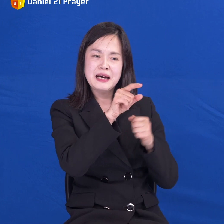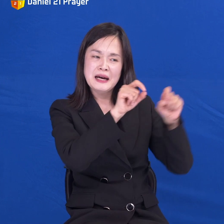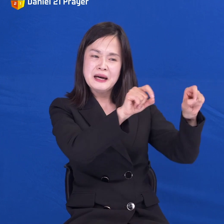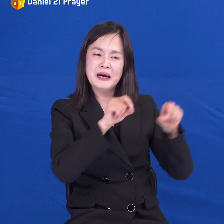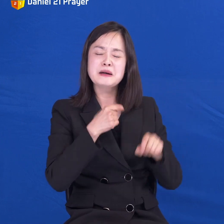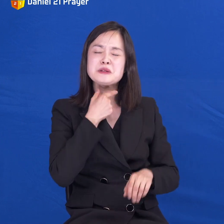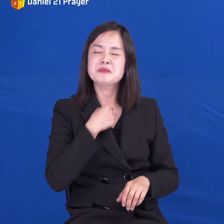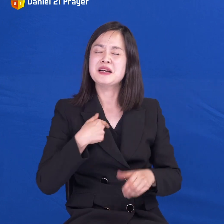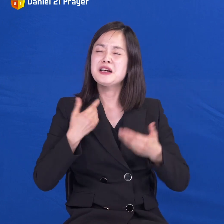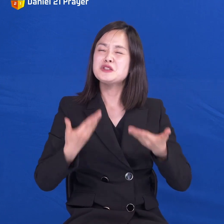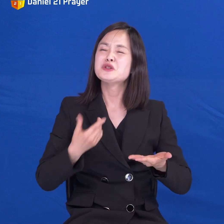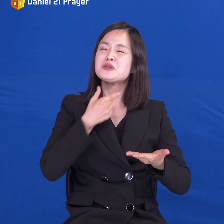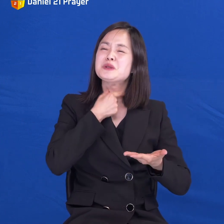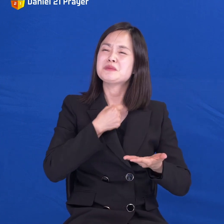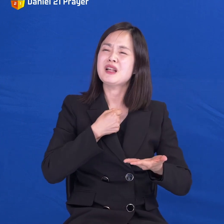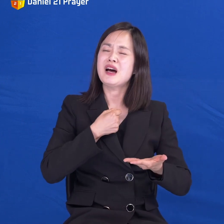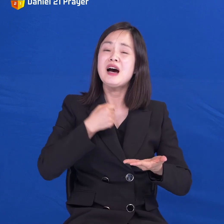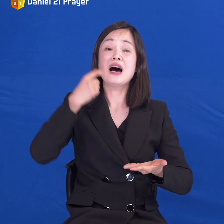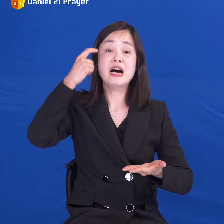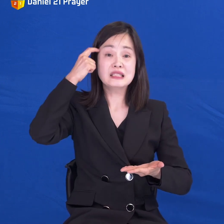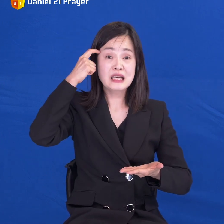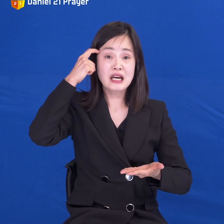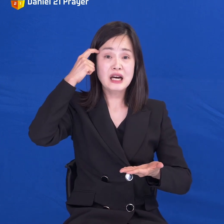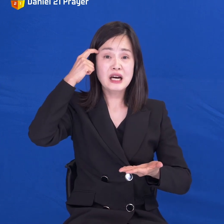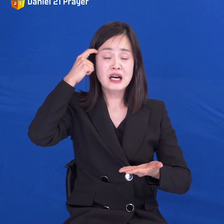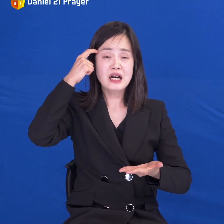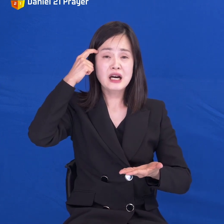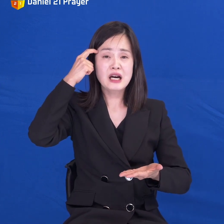그 병원, 그 병실에 저를 넣으셨던 거예요.